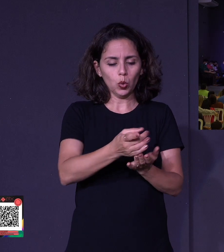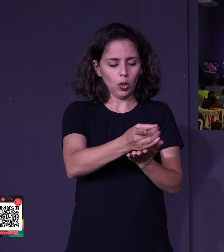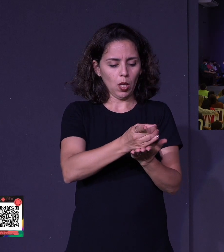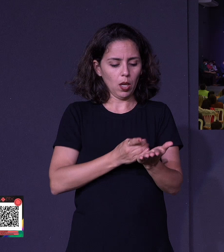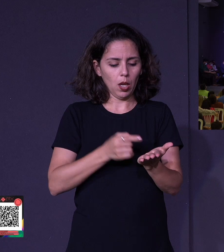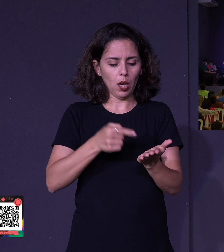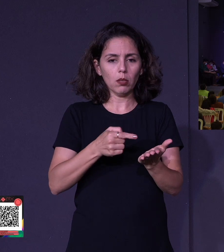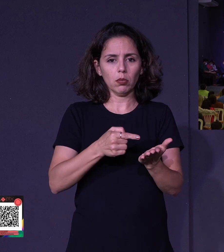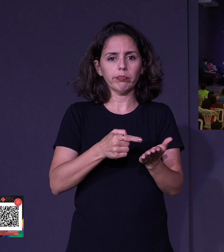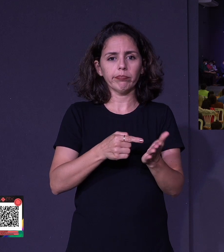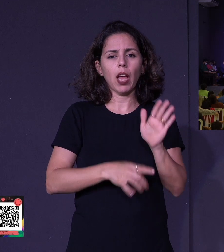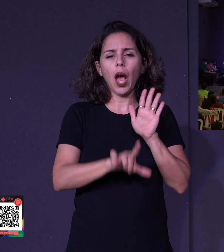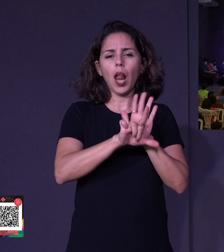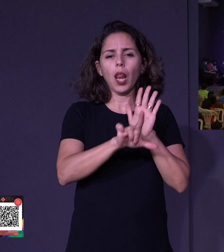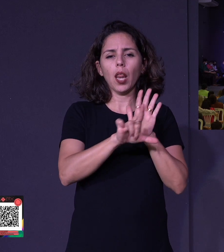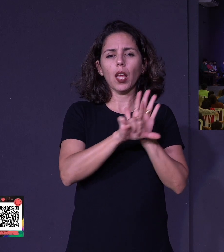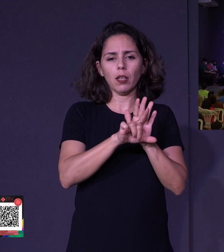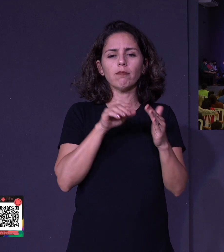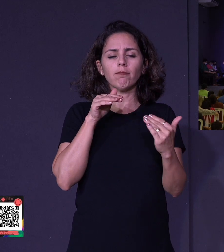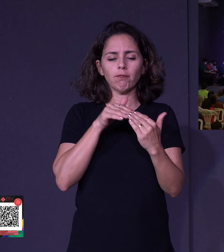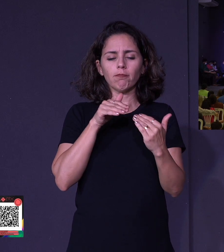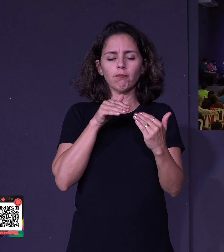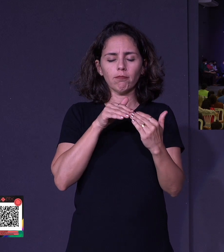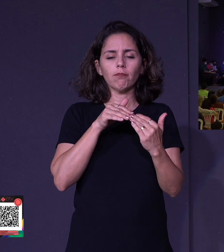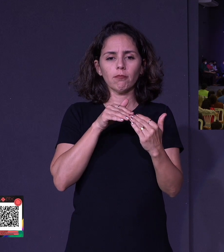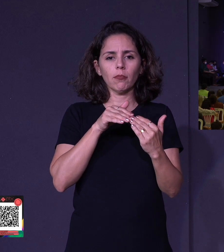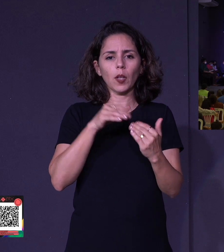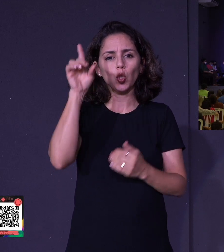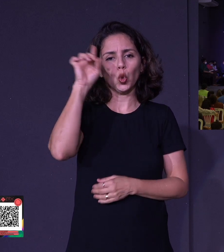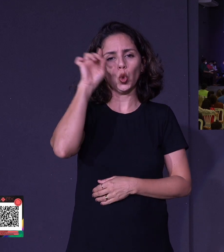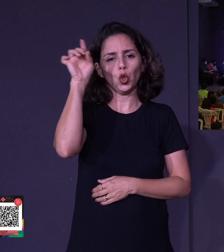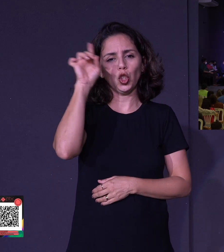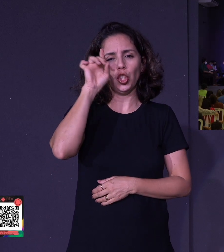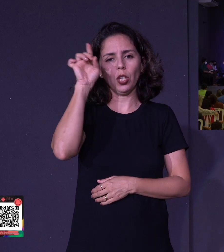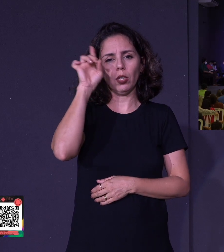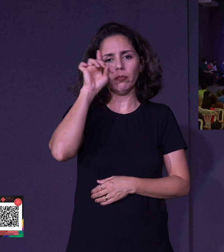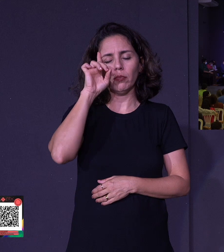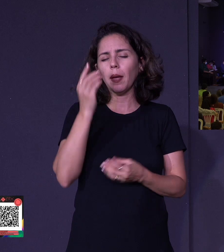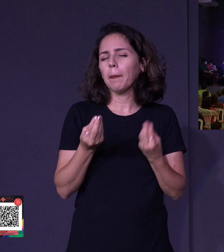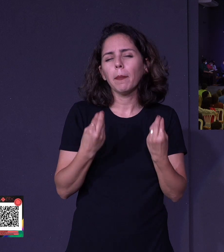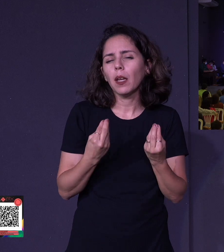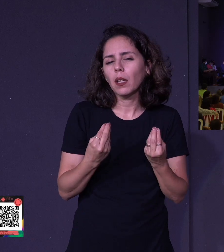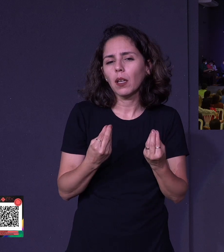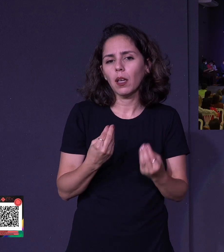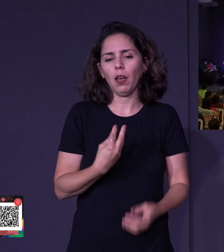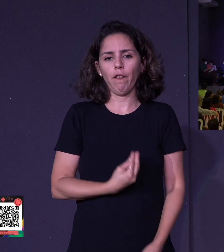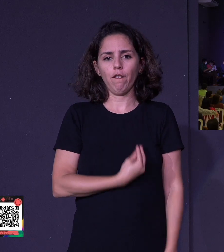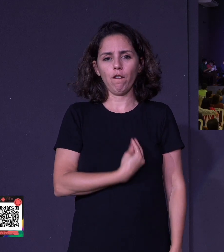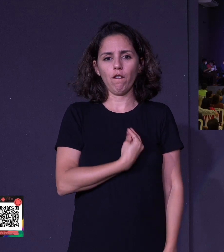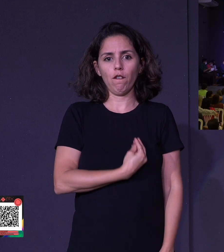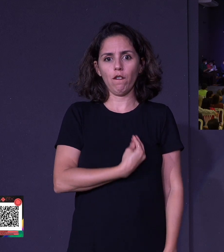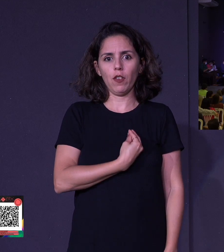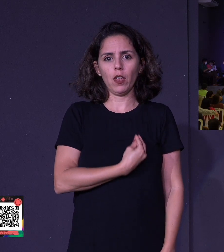da sua, para quê? Para que tenham vida. Olhe para mim para a gente encerrar. Moisés